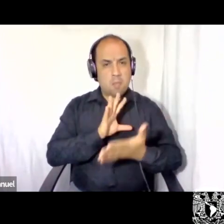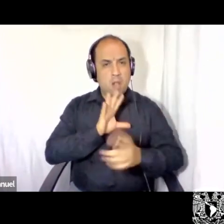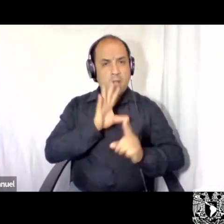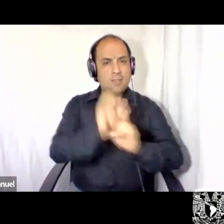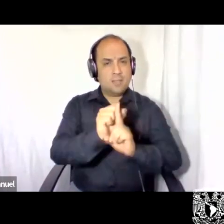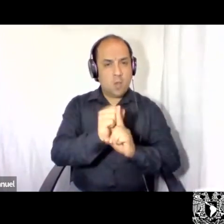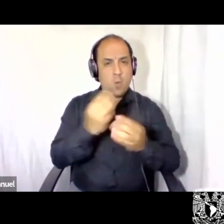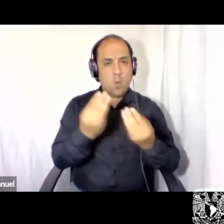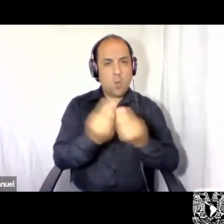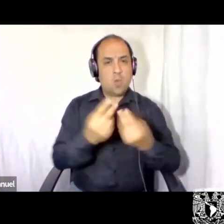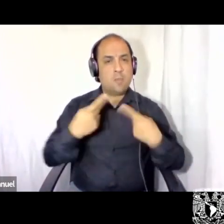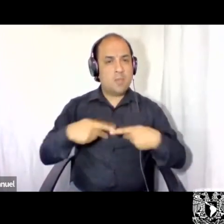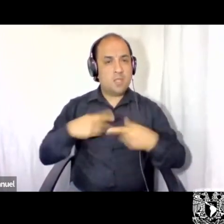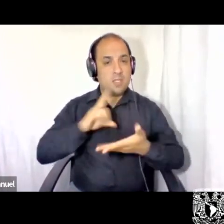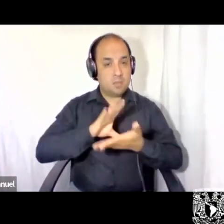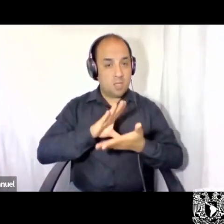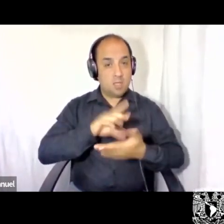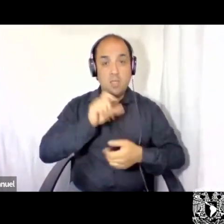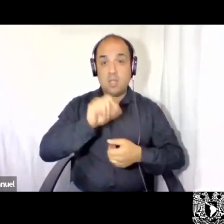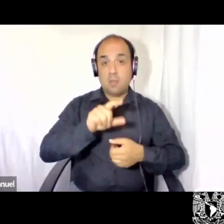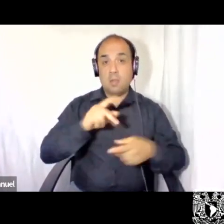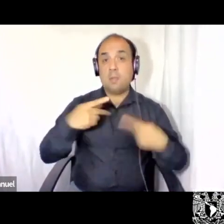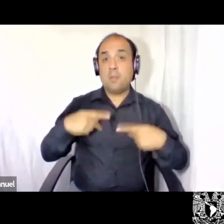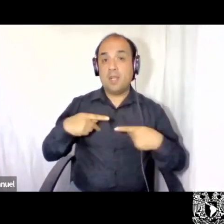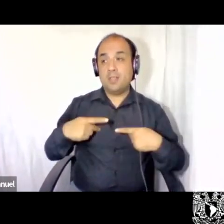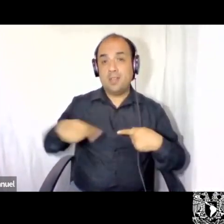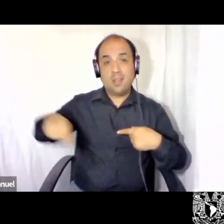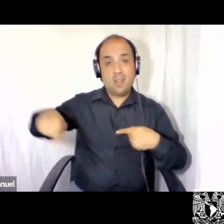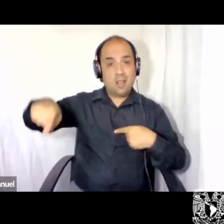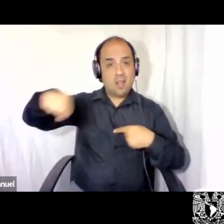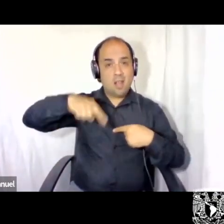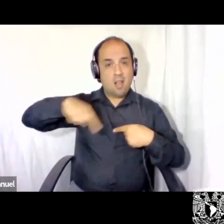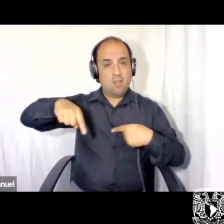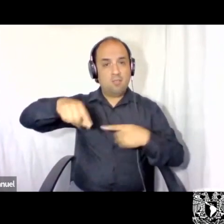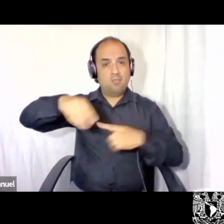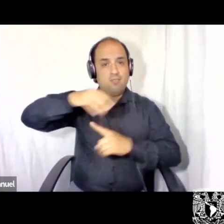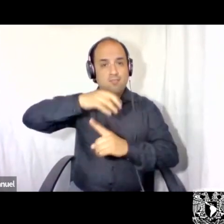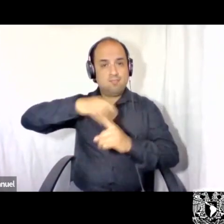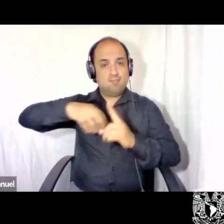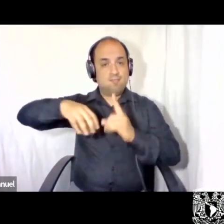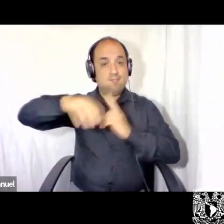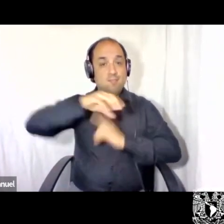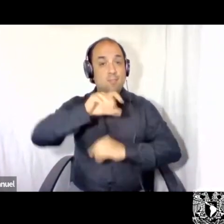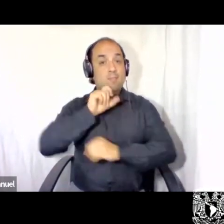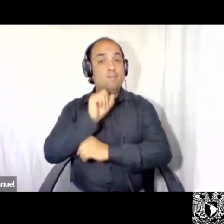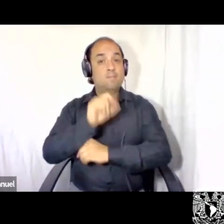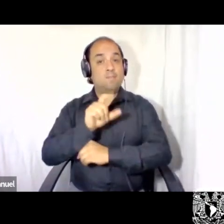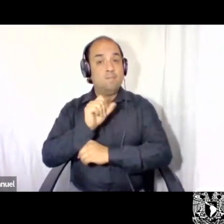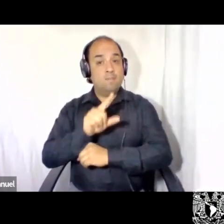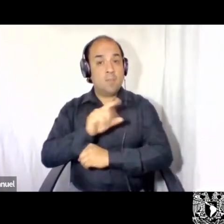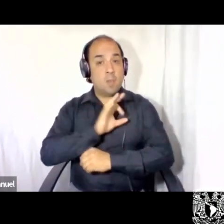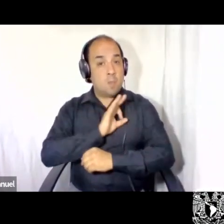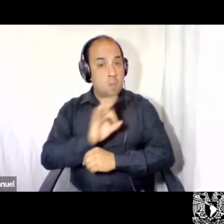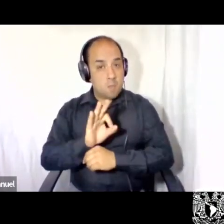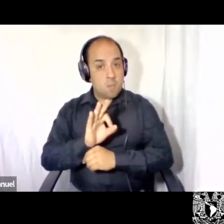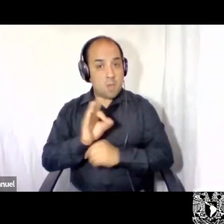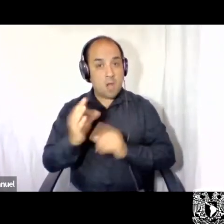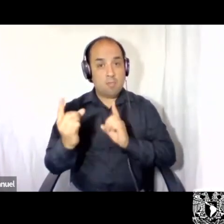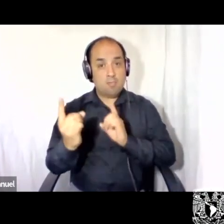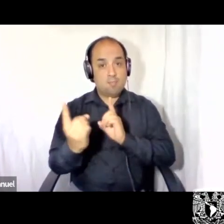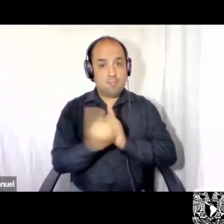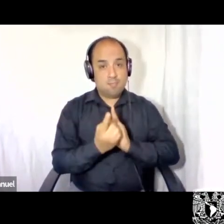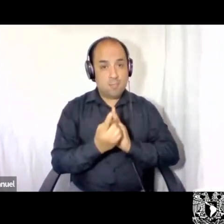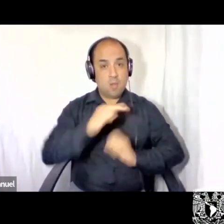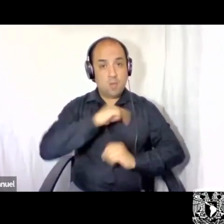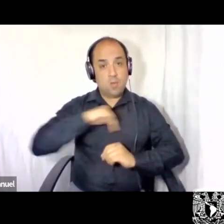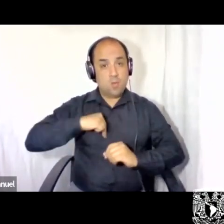con las personas con las cuales nos rodeamos o que con las cuales coincidimos en otros